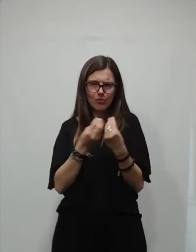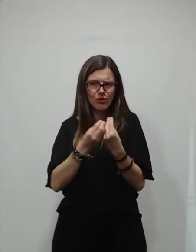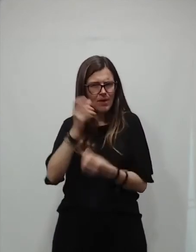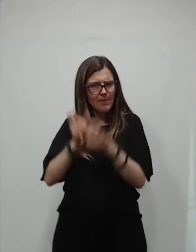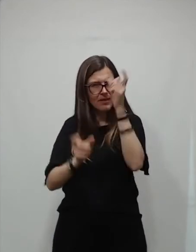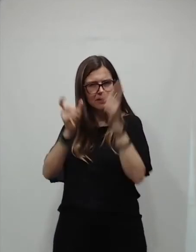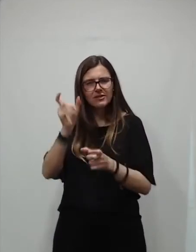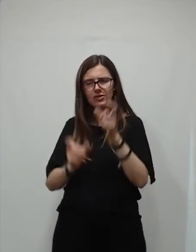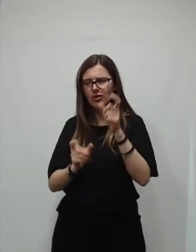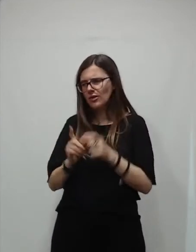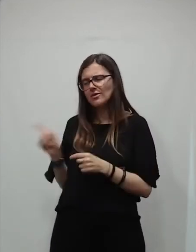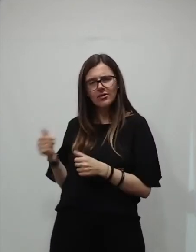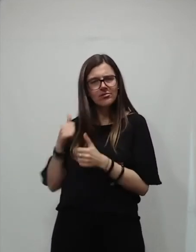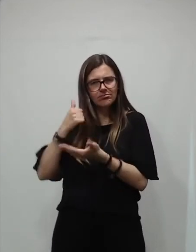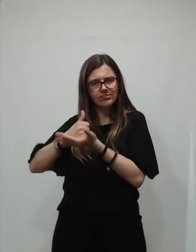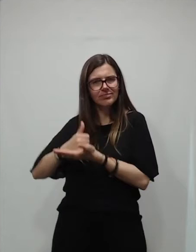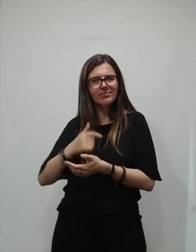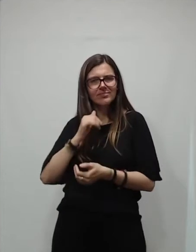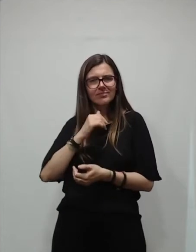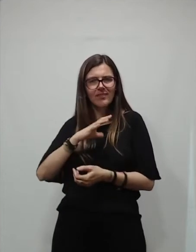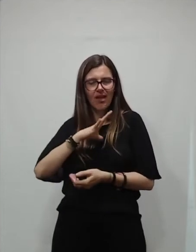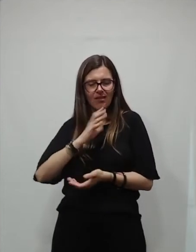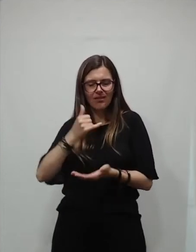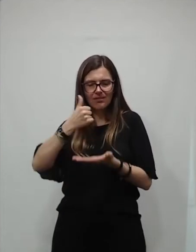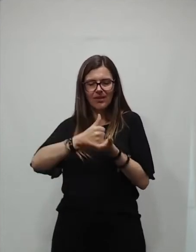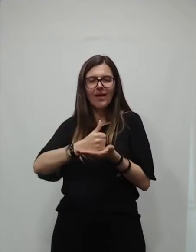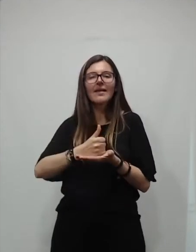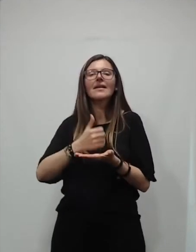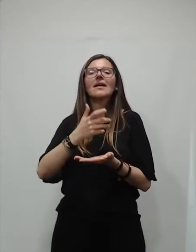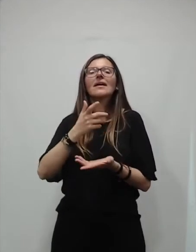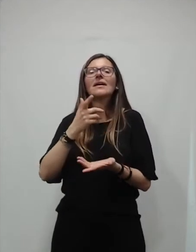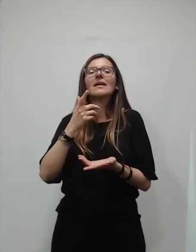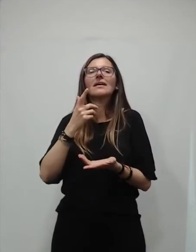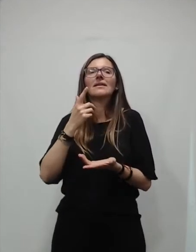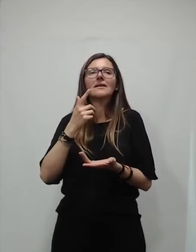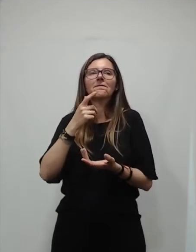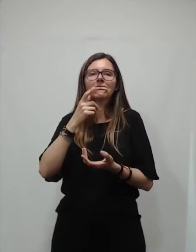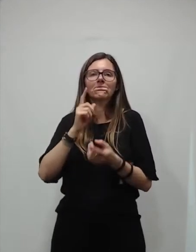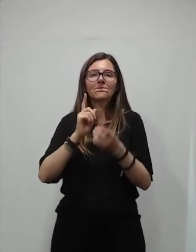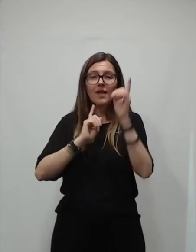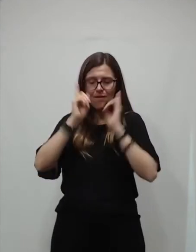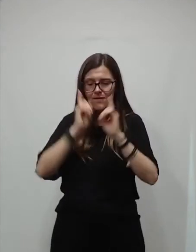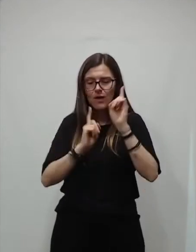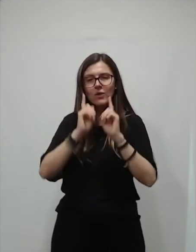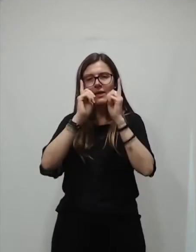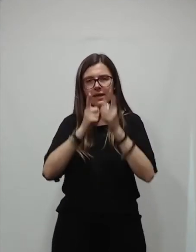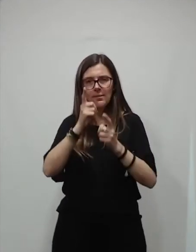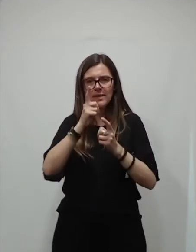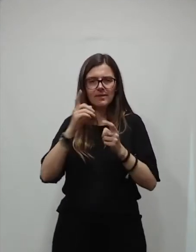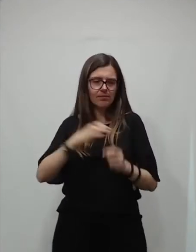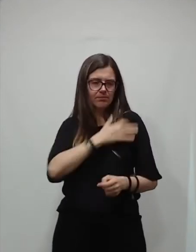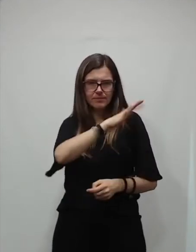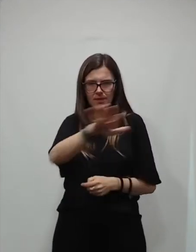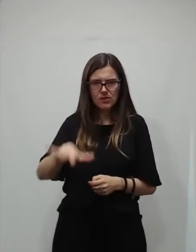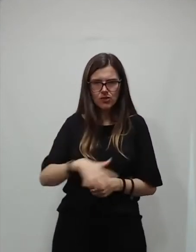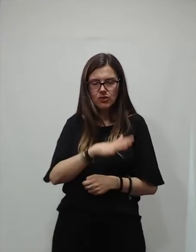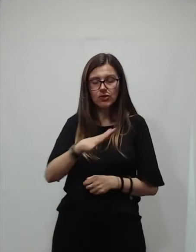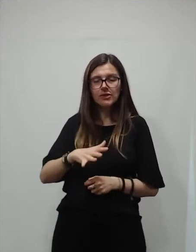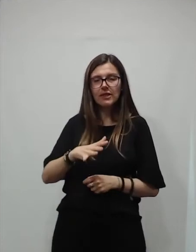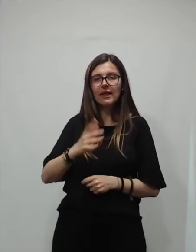compañeros del ámbito académico, pero también de la sociedad civil. Buscar la forma